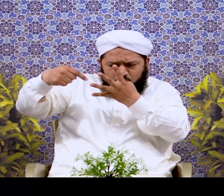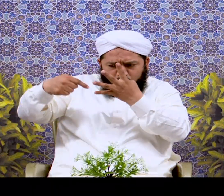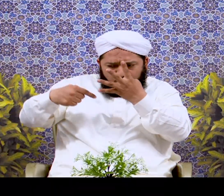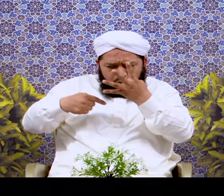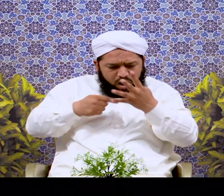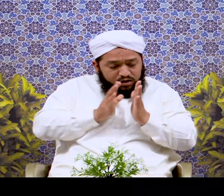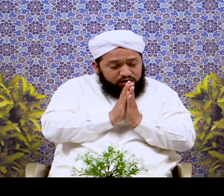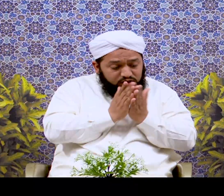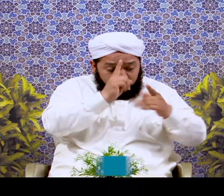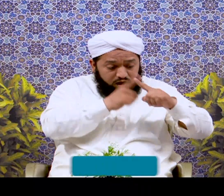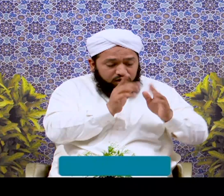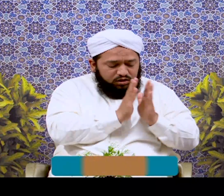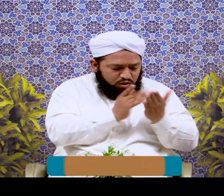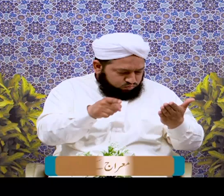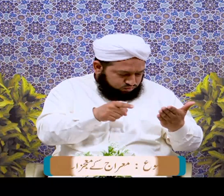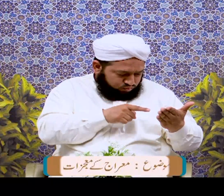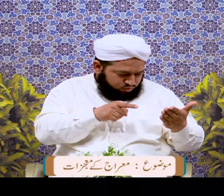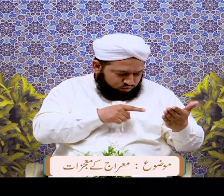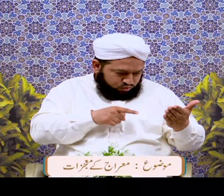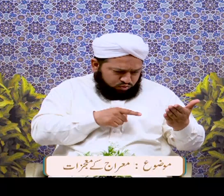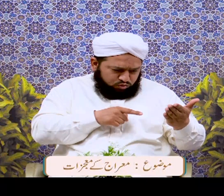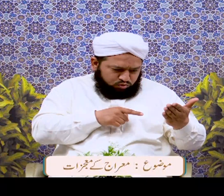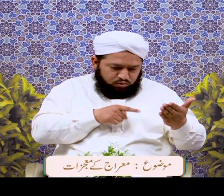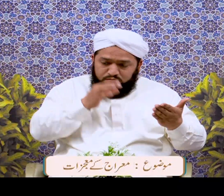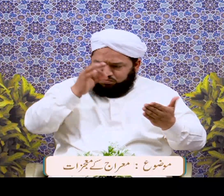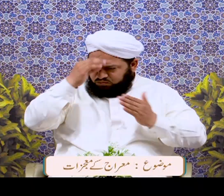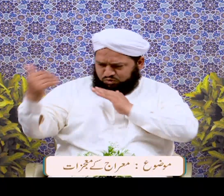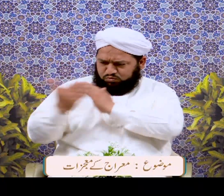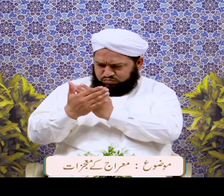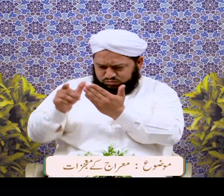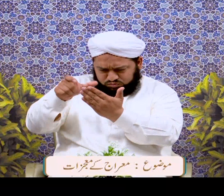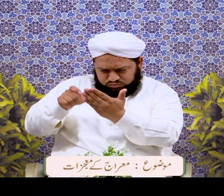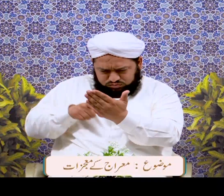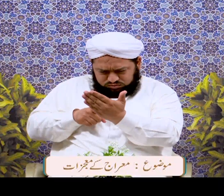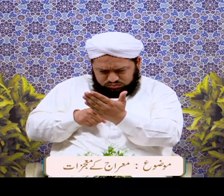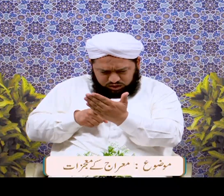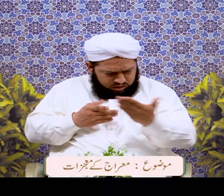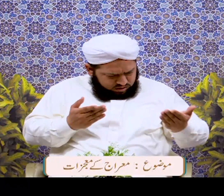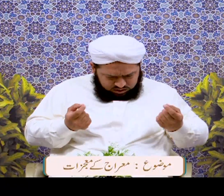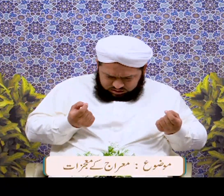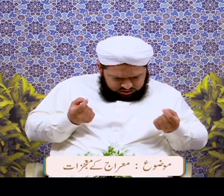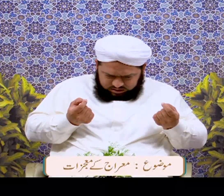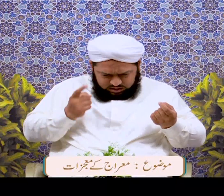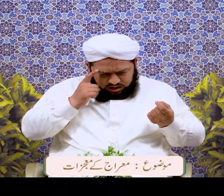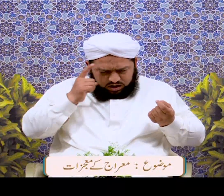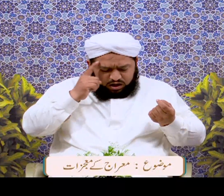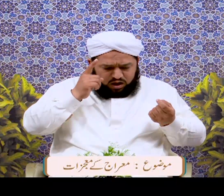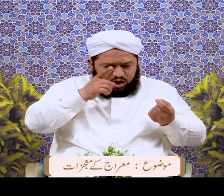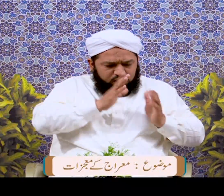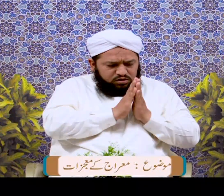تھے۔ جب اسے خط ملا تو اس نے تحقیق کرنا چاہی کہ آیا یہ وہی نبی ہیں جن کا ذکر انجیل میں آیا